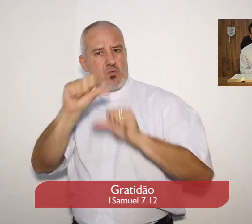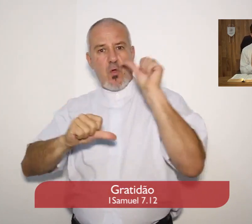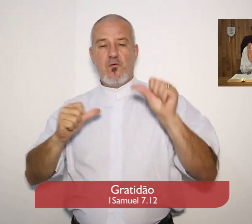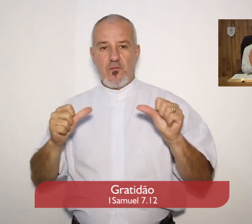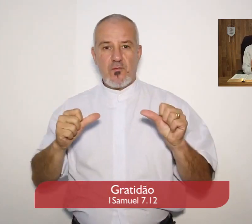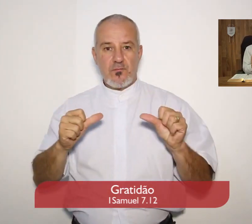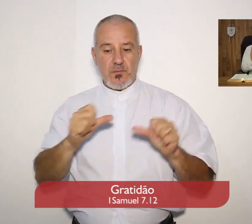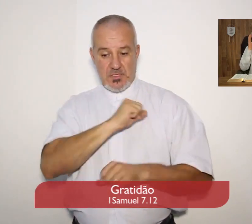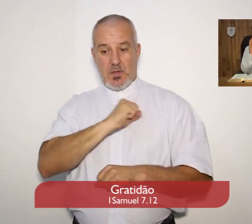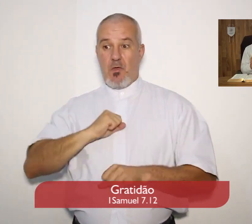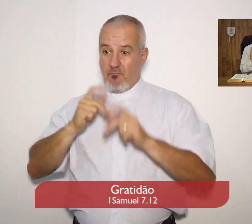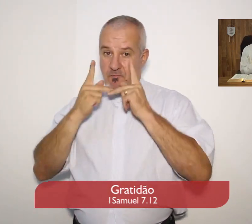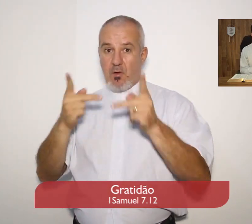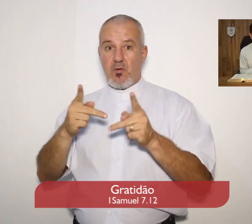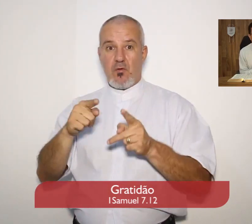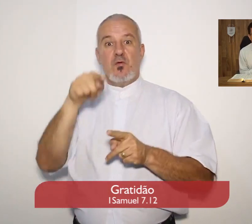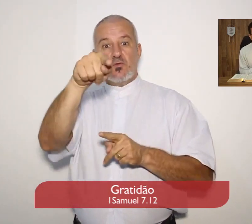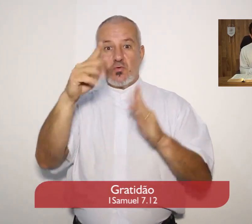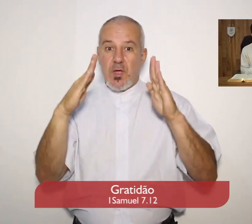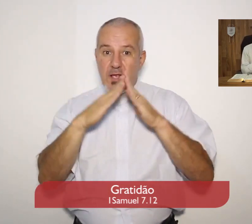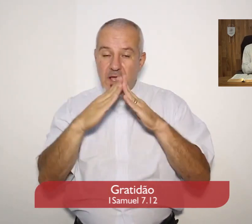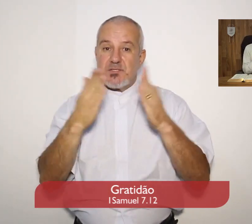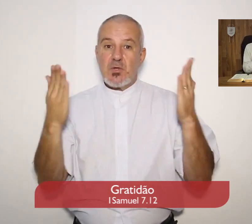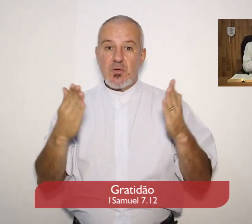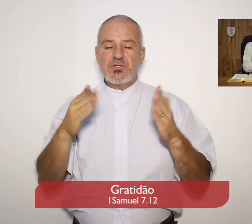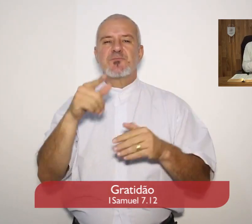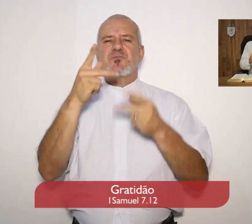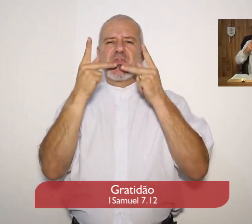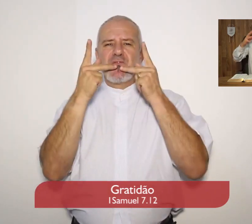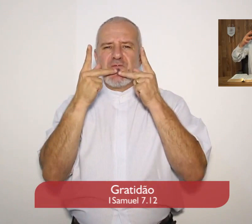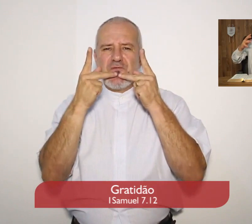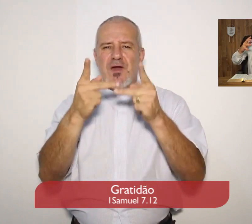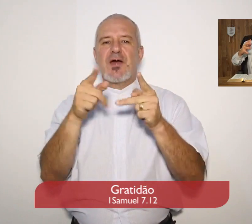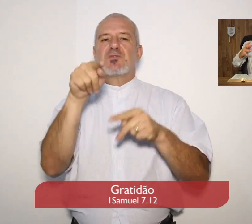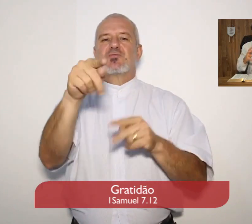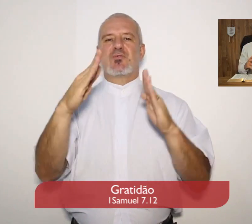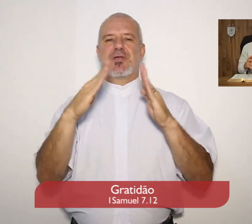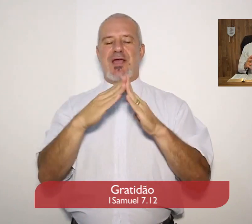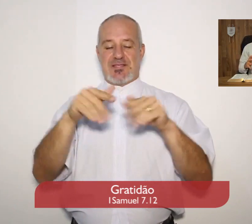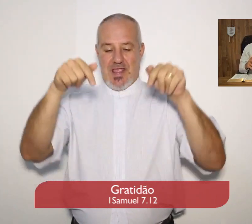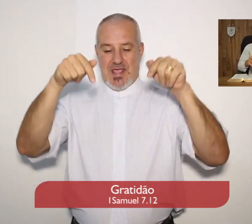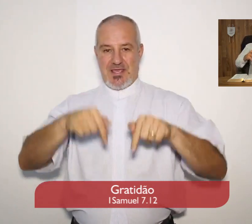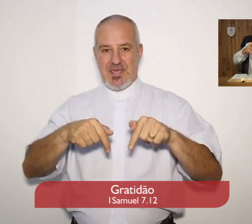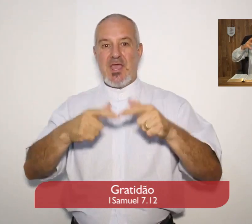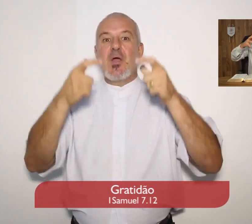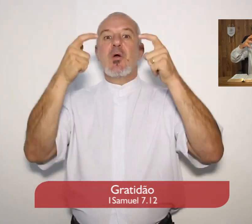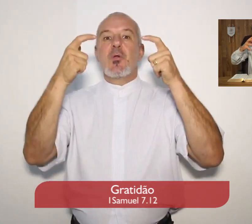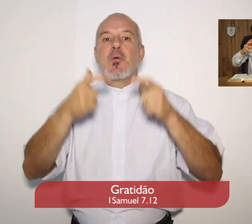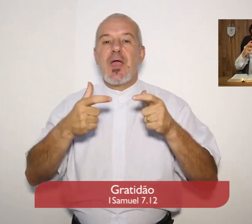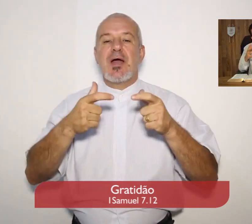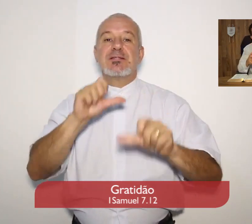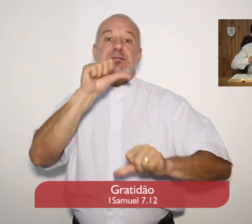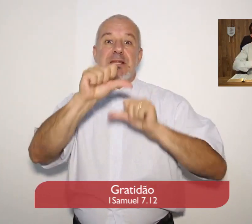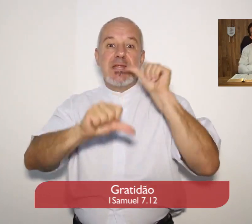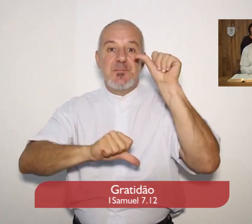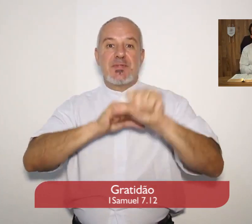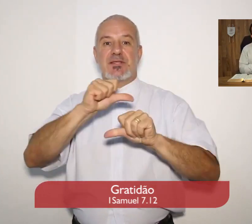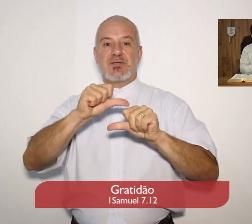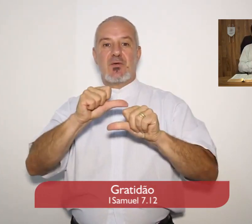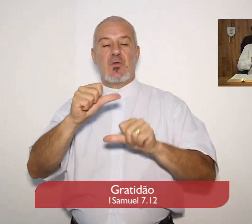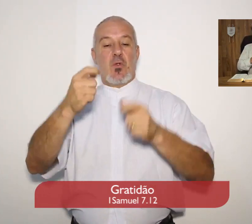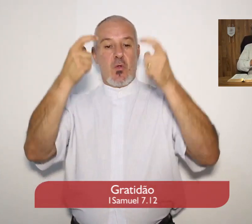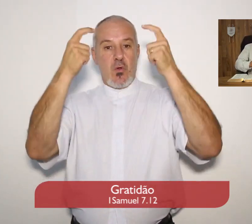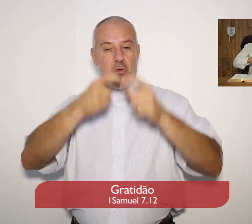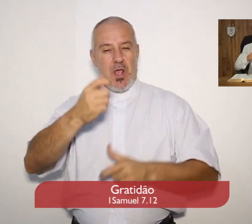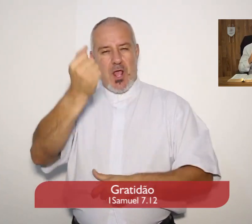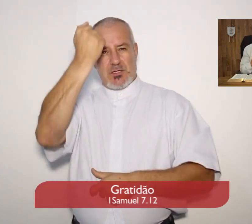preciosa, que é esta campanha Lares de Paz. Eu quero ministrar que aqui é Mizpá, é uma ambiência de quebrantamento,